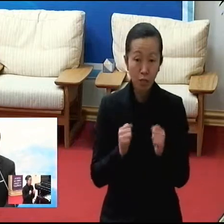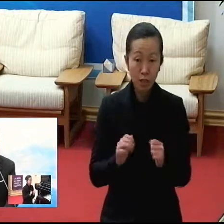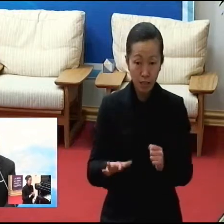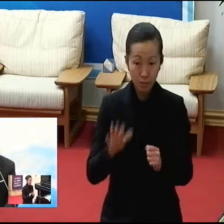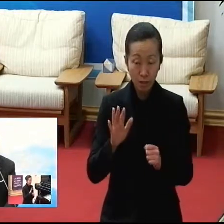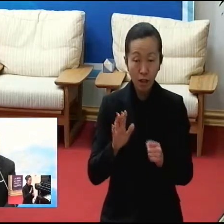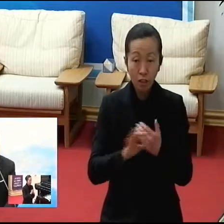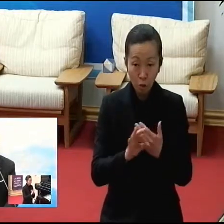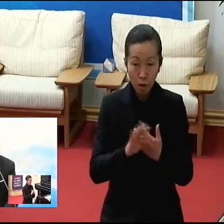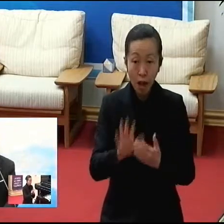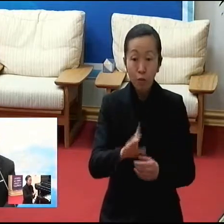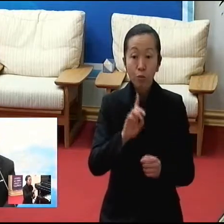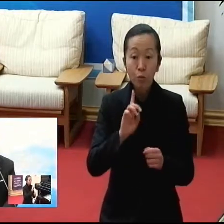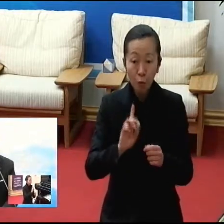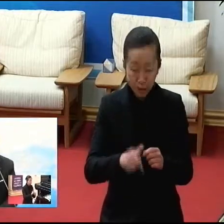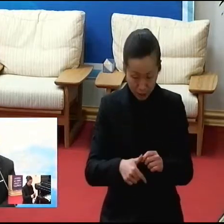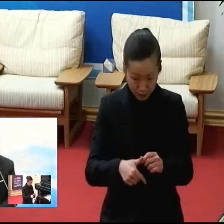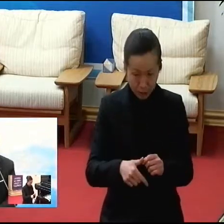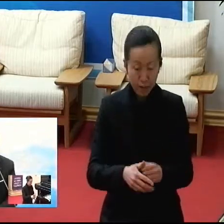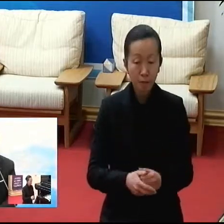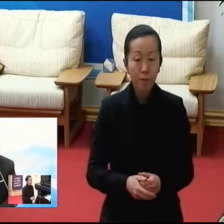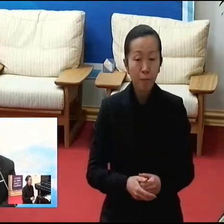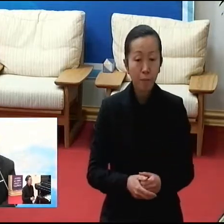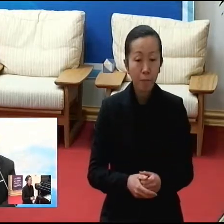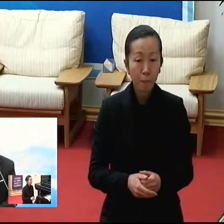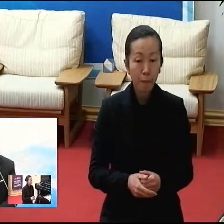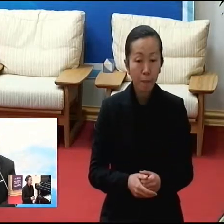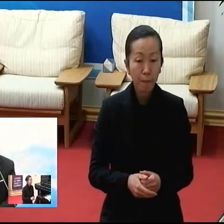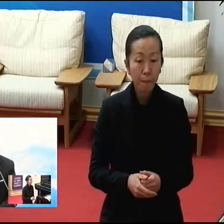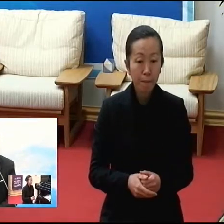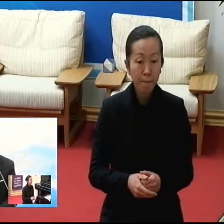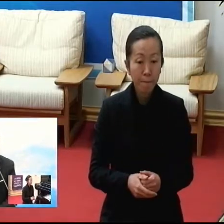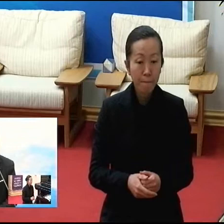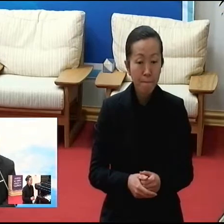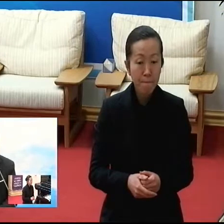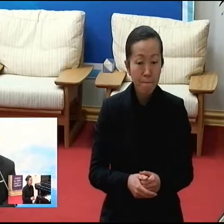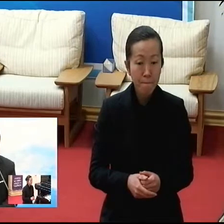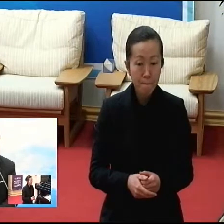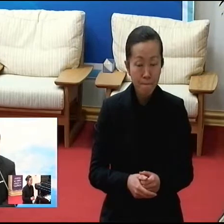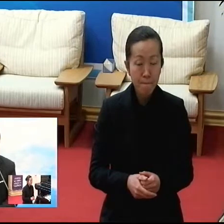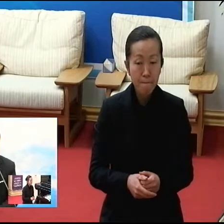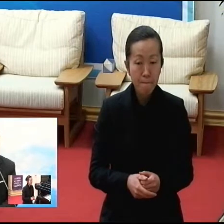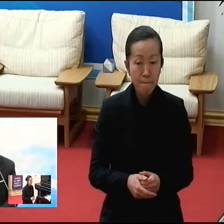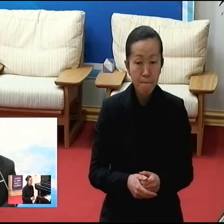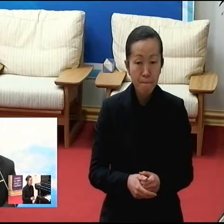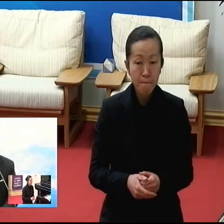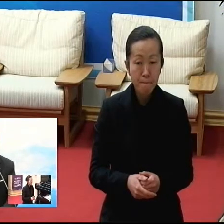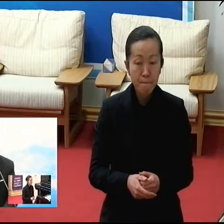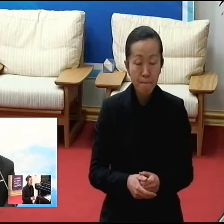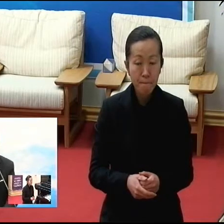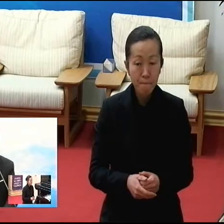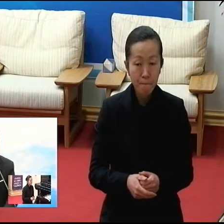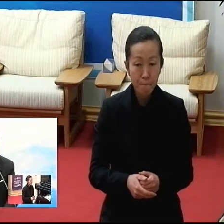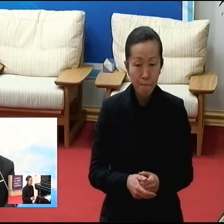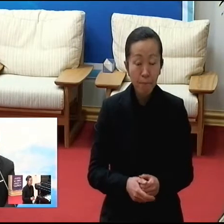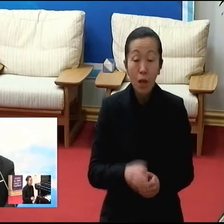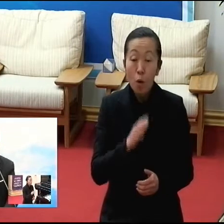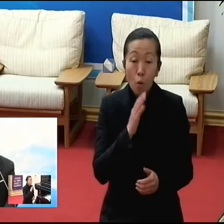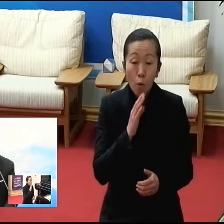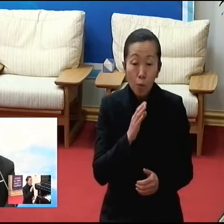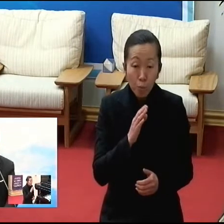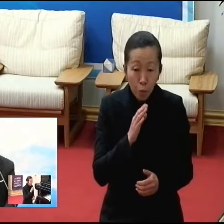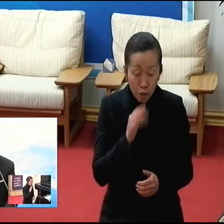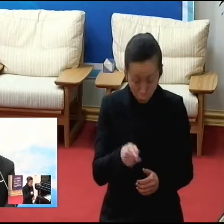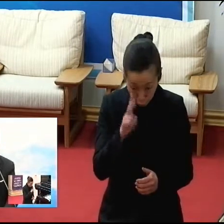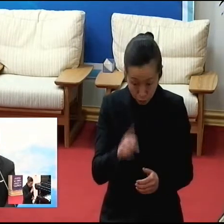ある時は 진짜 이럴 수도 없고 저럴 수도 없는 그런 경우가 발생을 하기도 합니다. 本当に